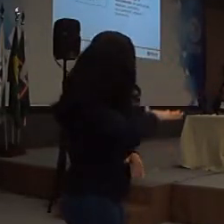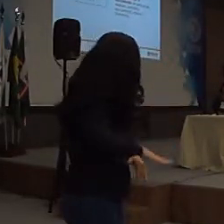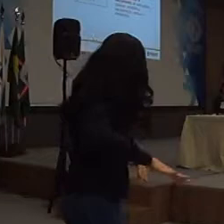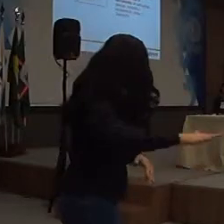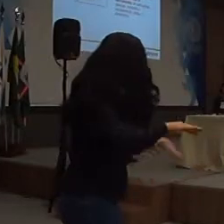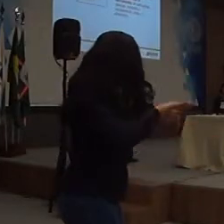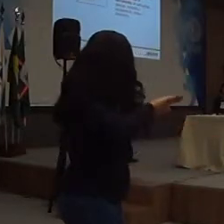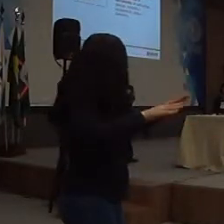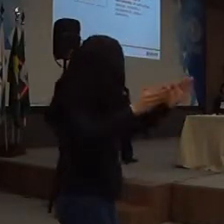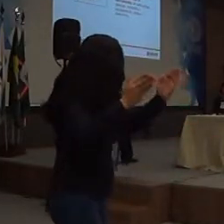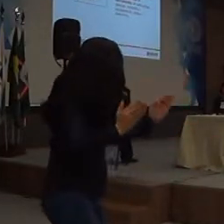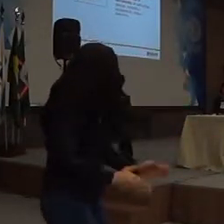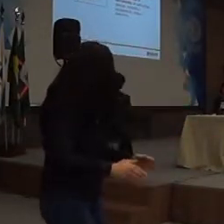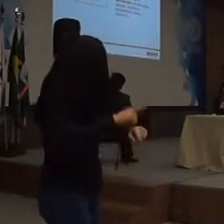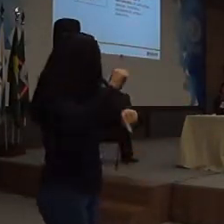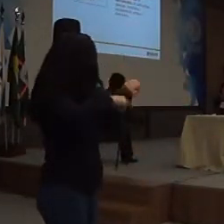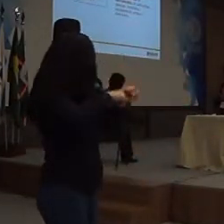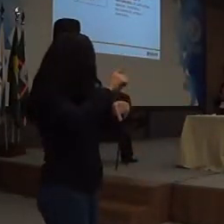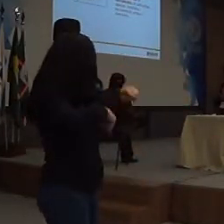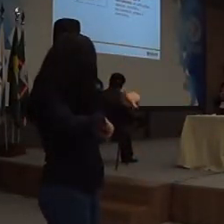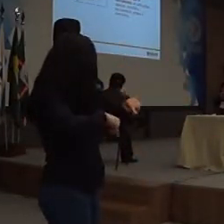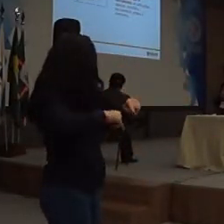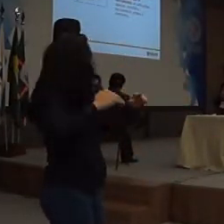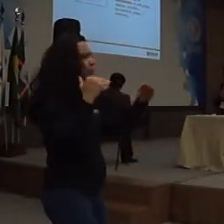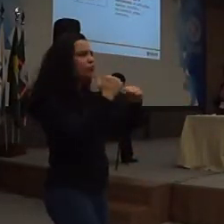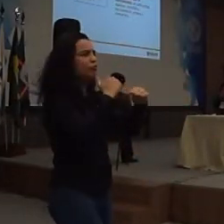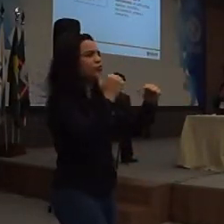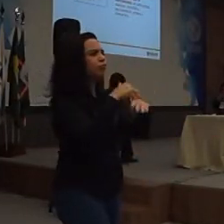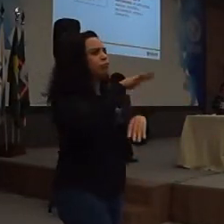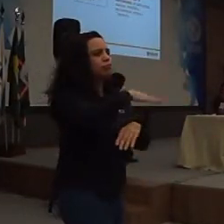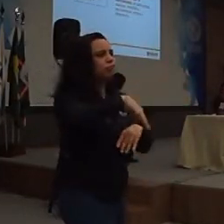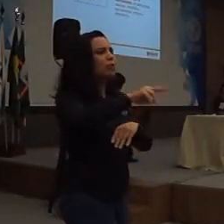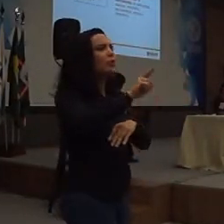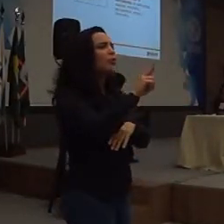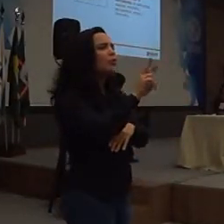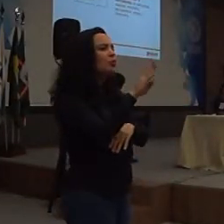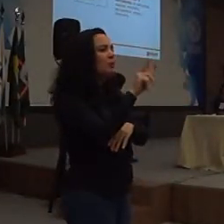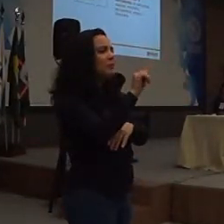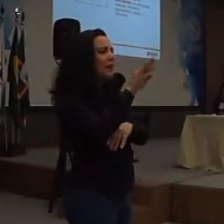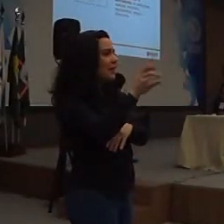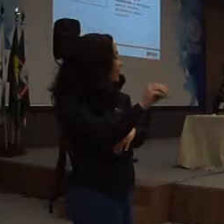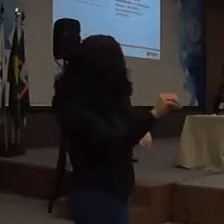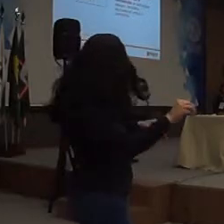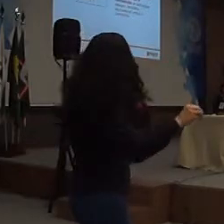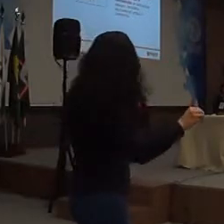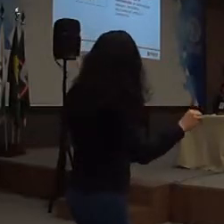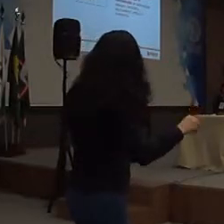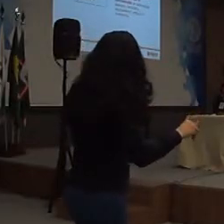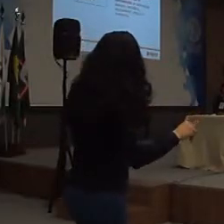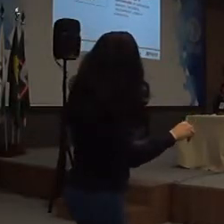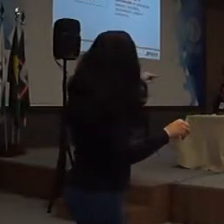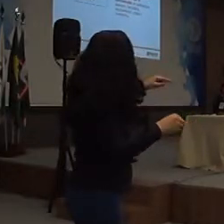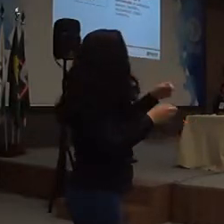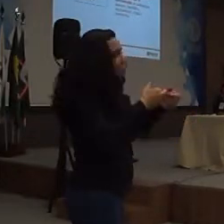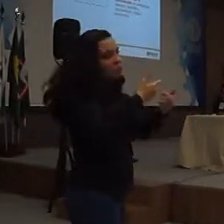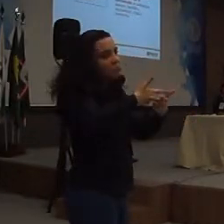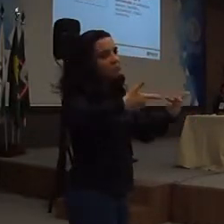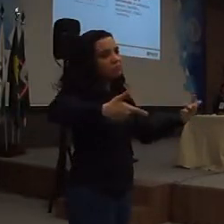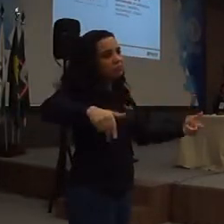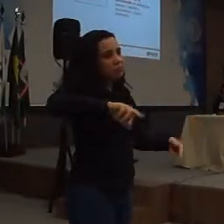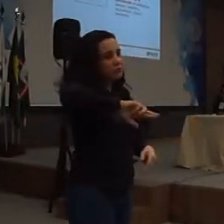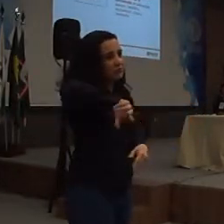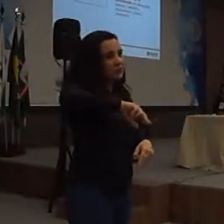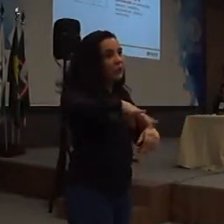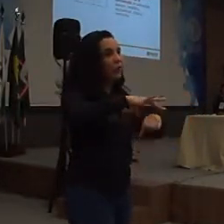mobiliário, equipamento urbano e elétrico. Para mim, essa é a definição da acessibilidade. Segurança e